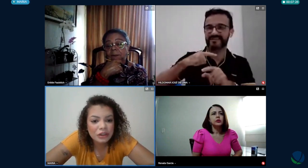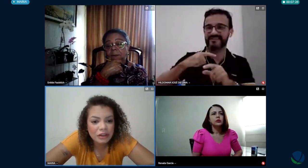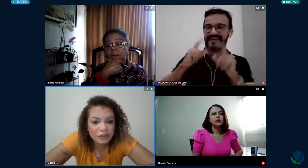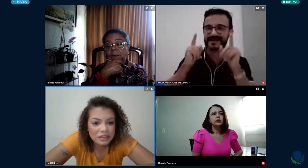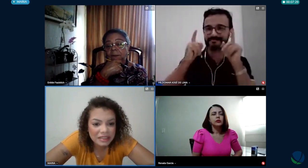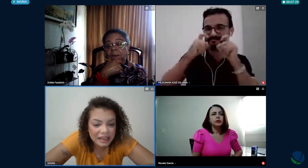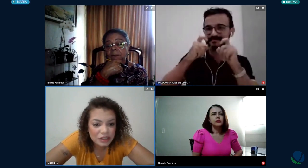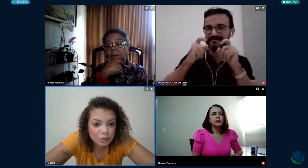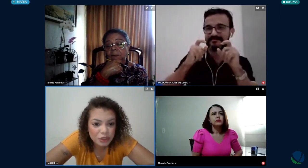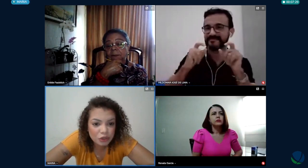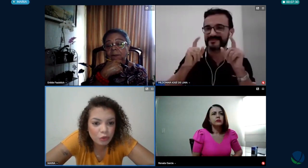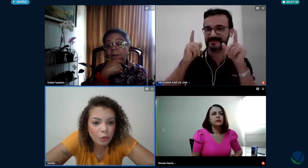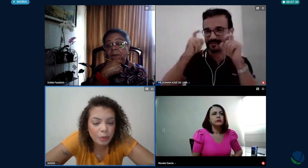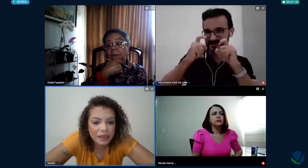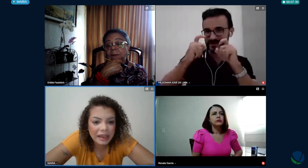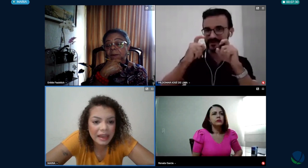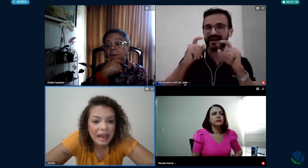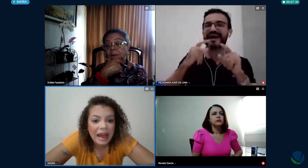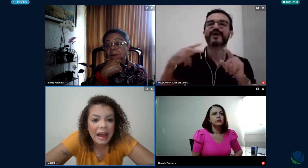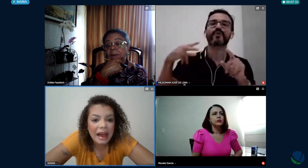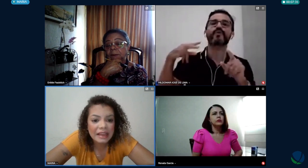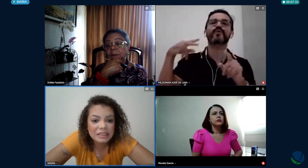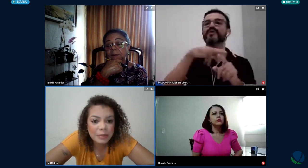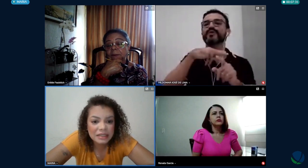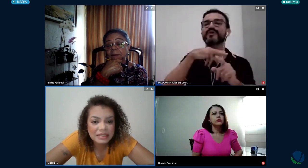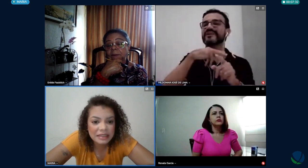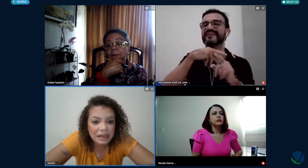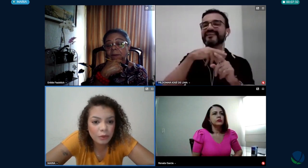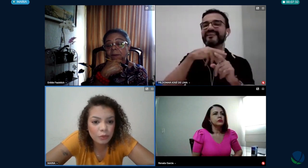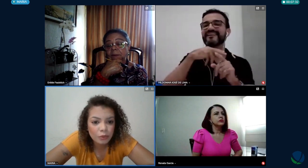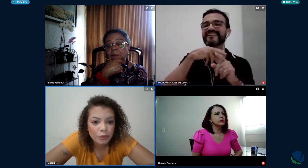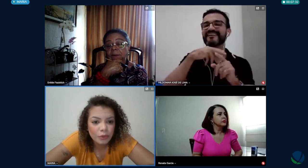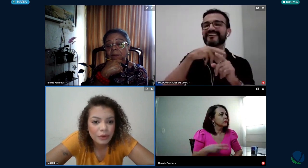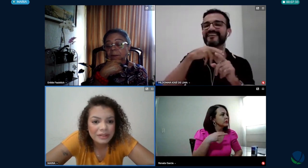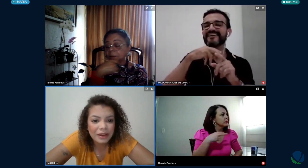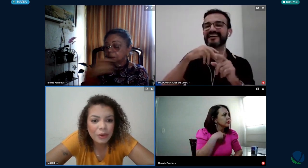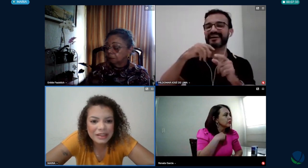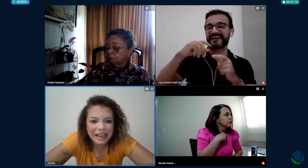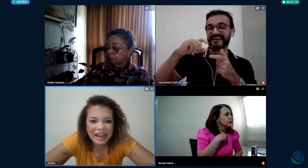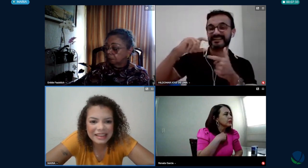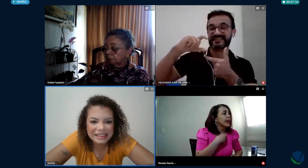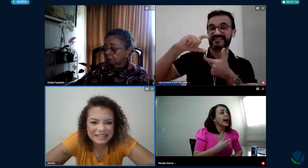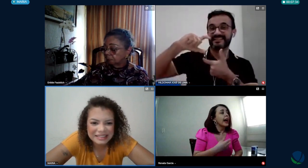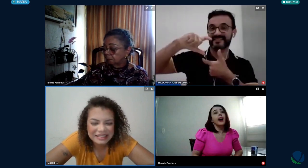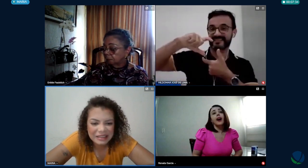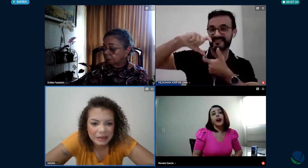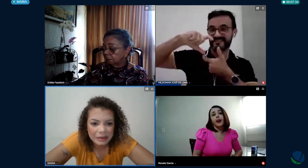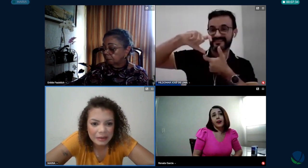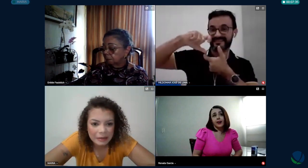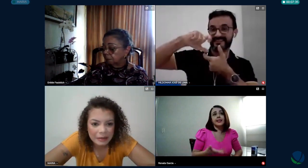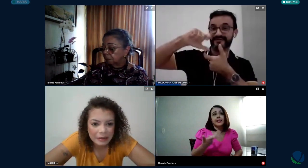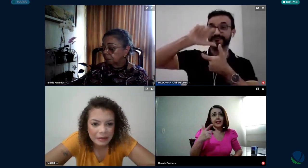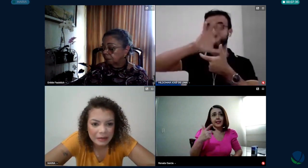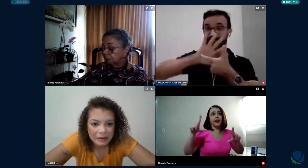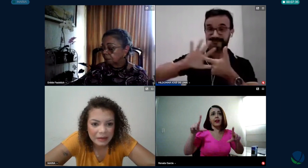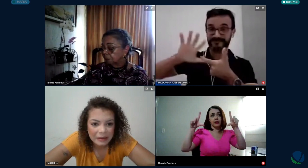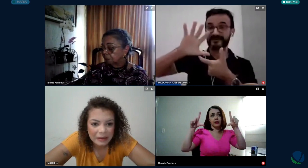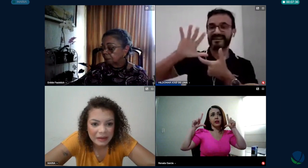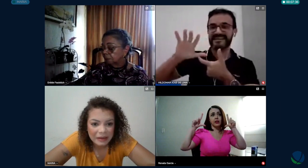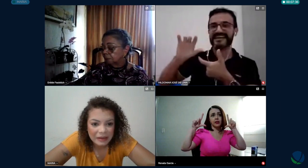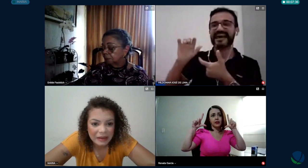eu sugiro que você substitua, porque a expressão está cortada.